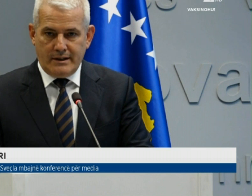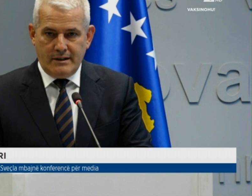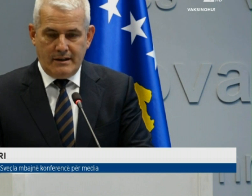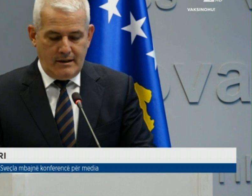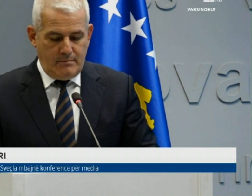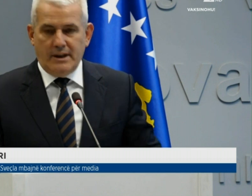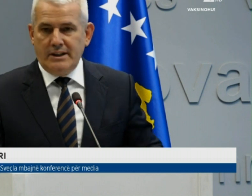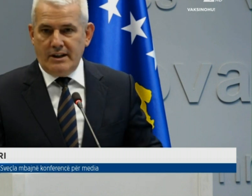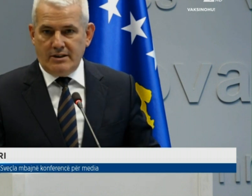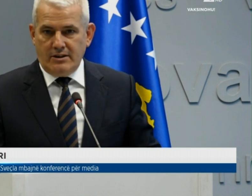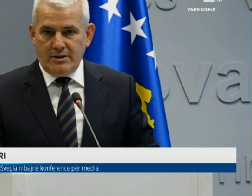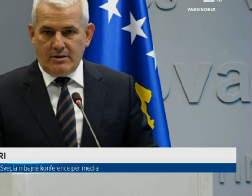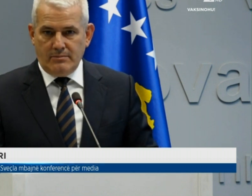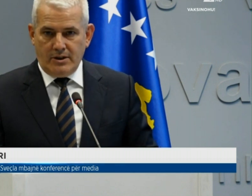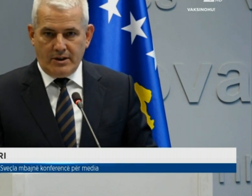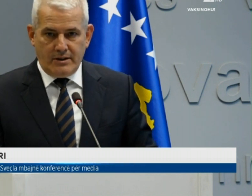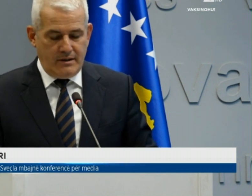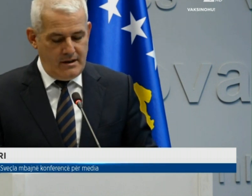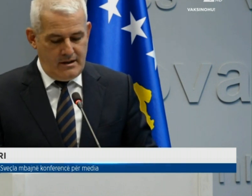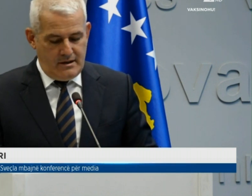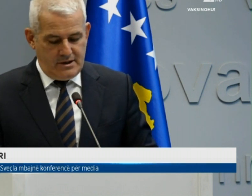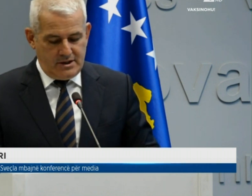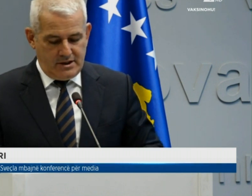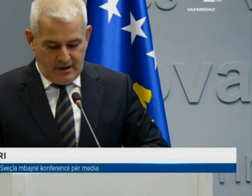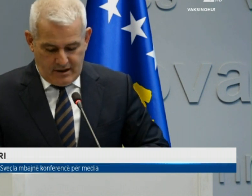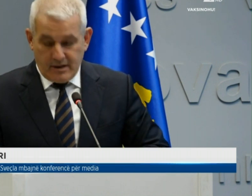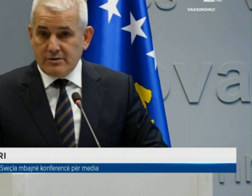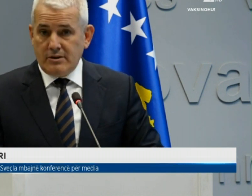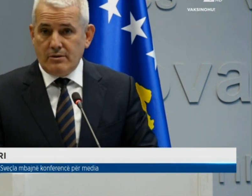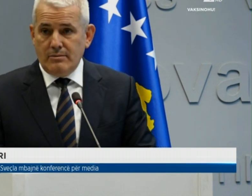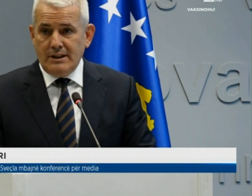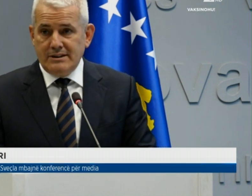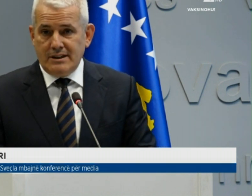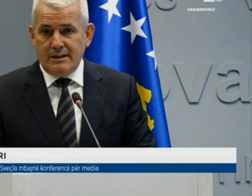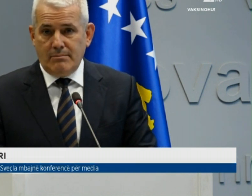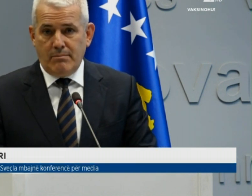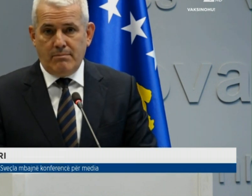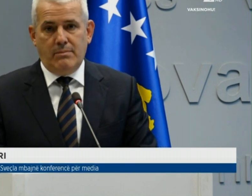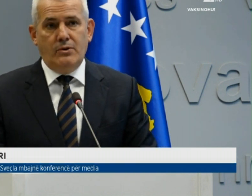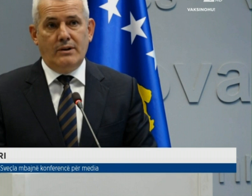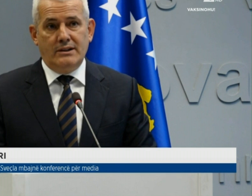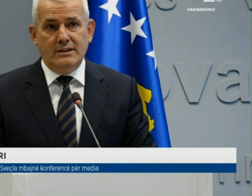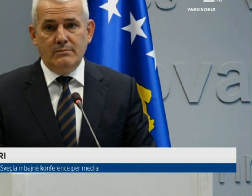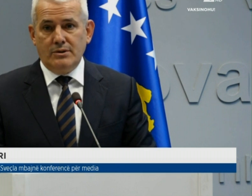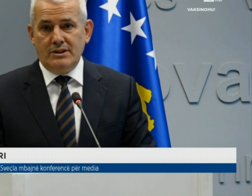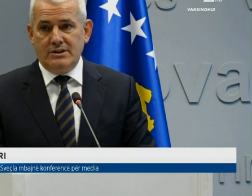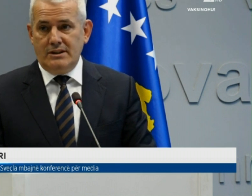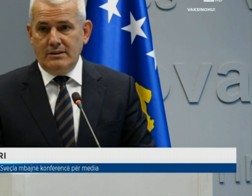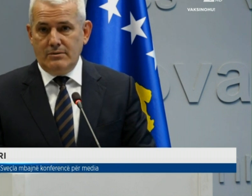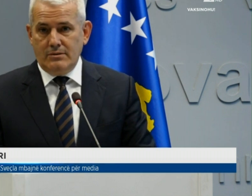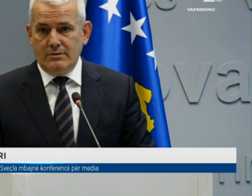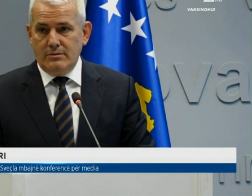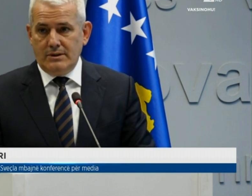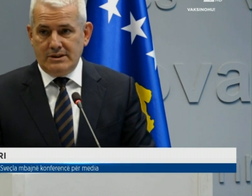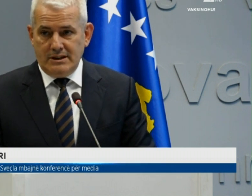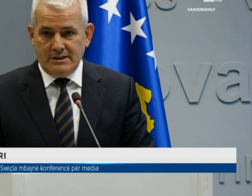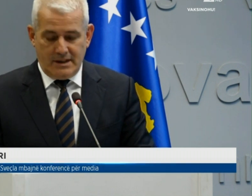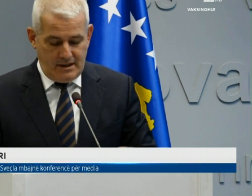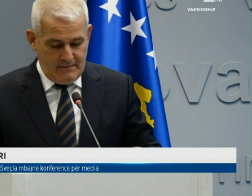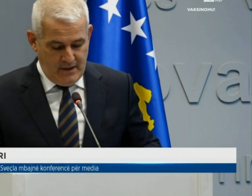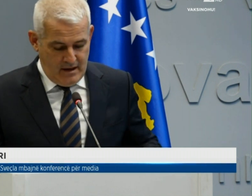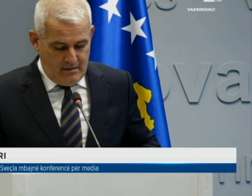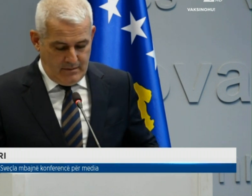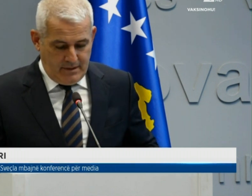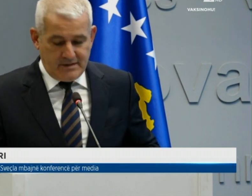njoftuar partnerët të ndërkombëtar, siç edhe theksoi kryeministri, kjo ka qenë botërisht e ditur, duke qenë